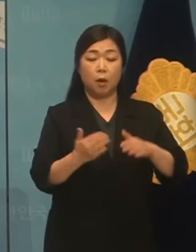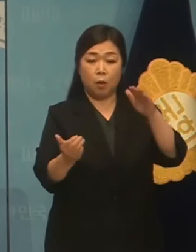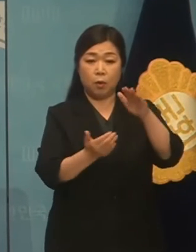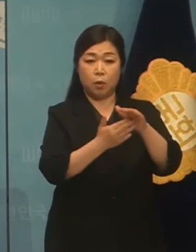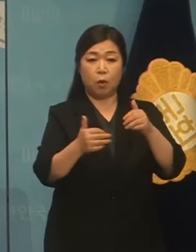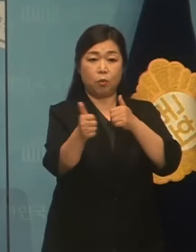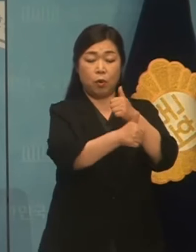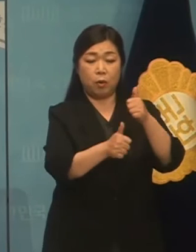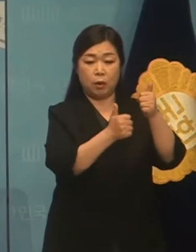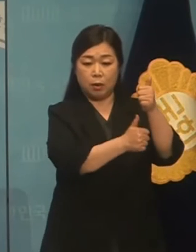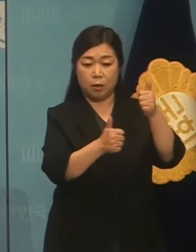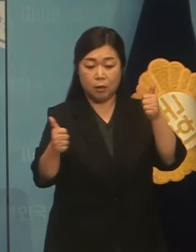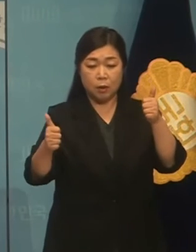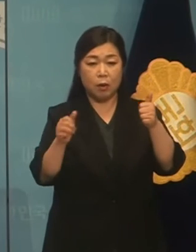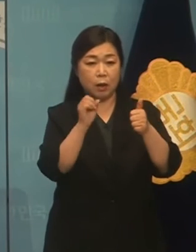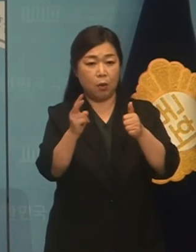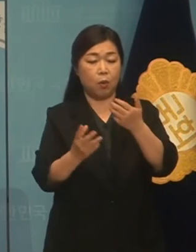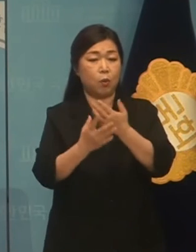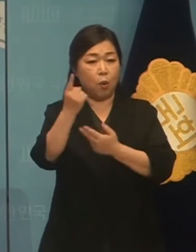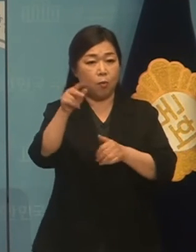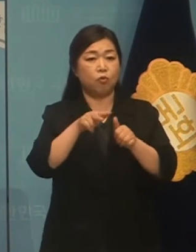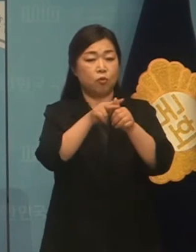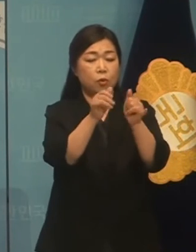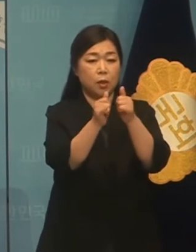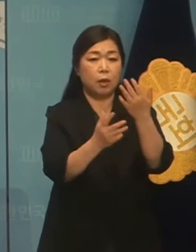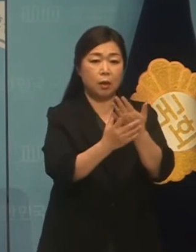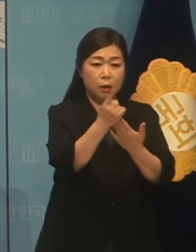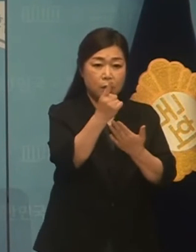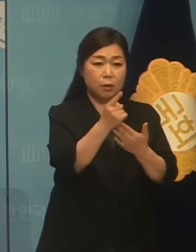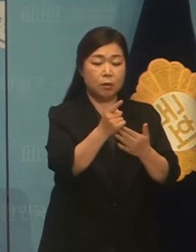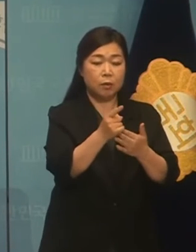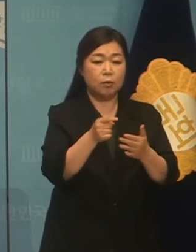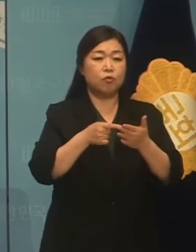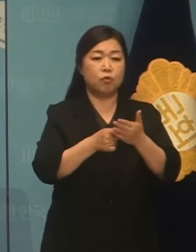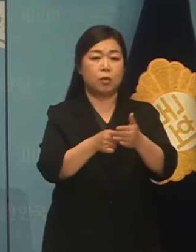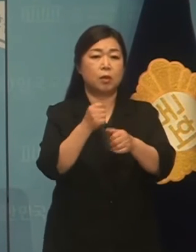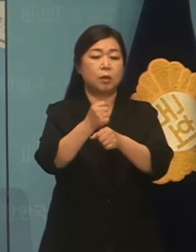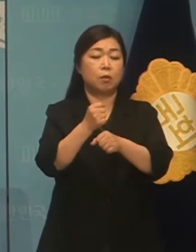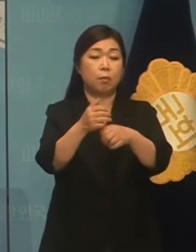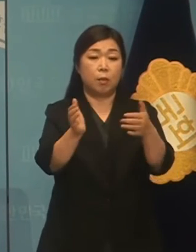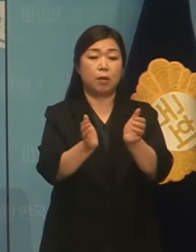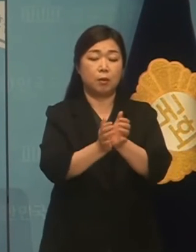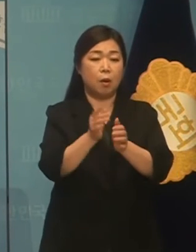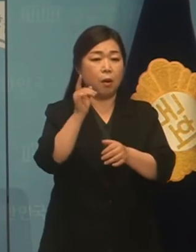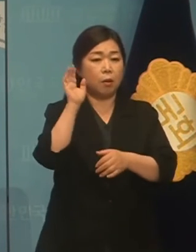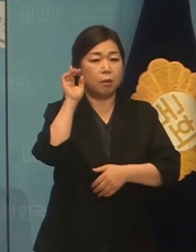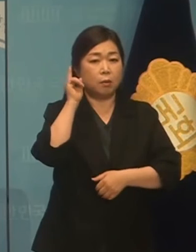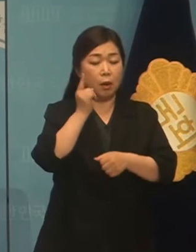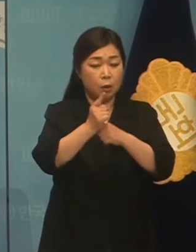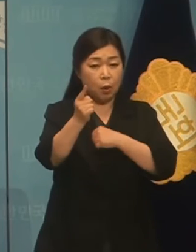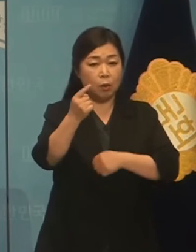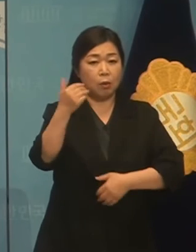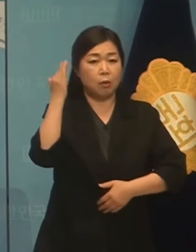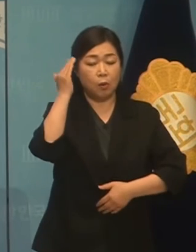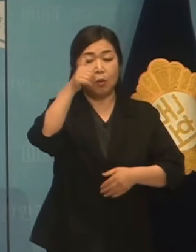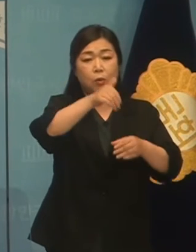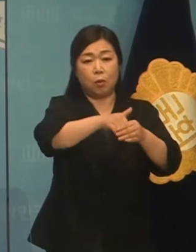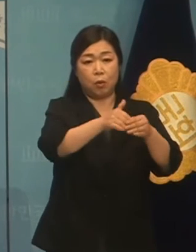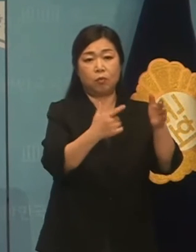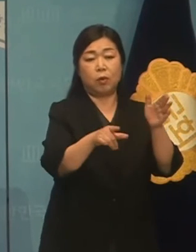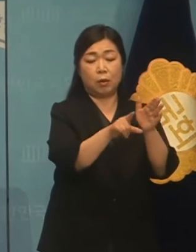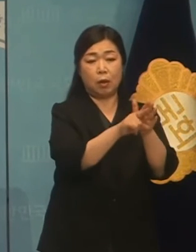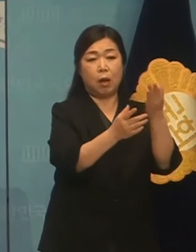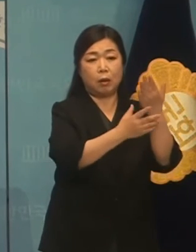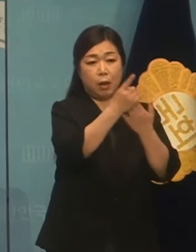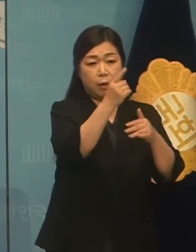최고위원회 산하에 범야권 대통합과 후보 단일화 추진기구를 만들어서 내년 대선을 치를 정권 교체 세력의 다리가